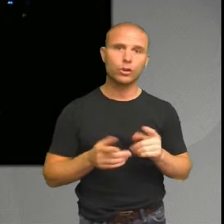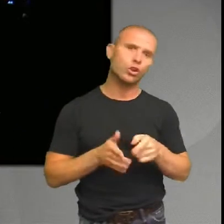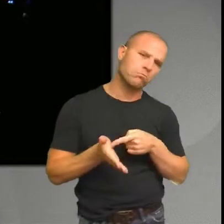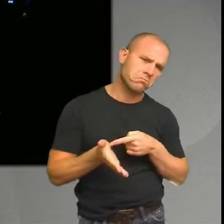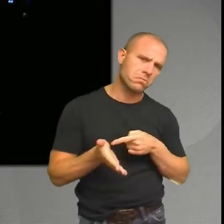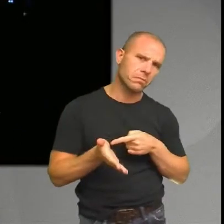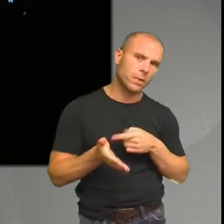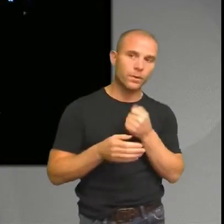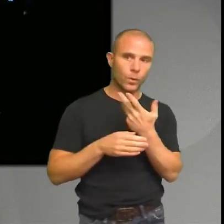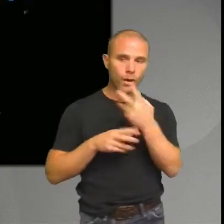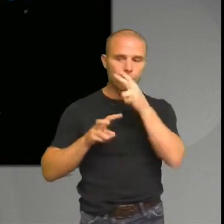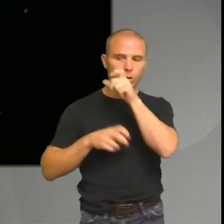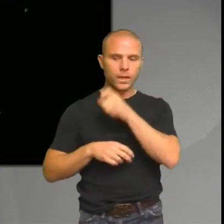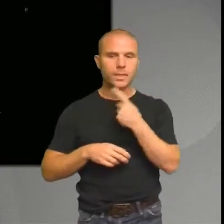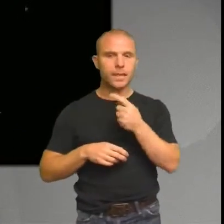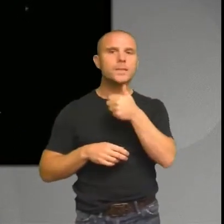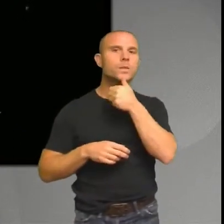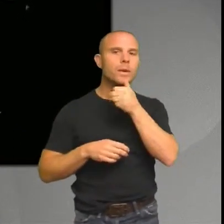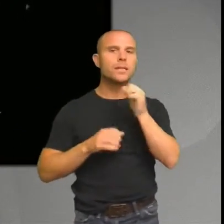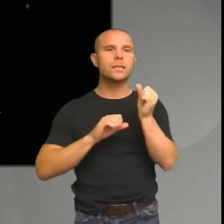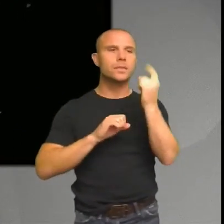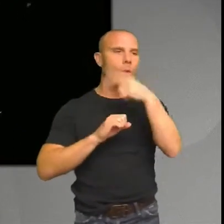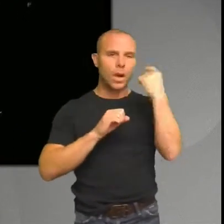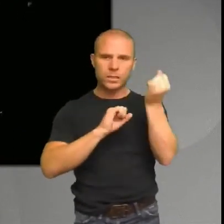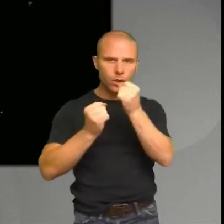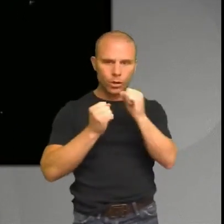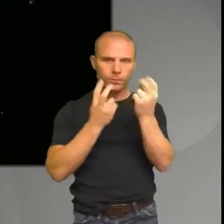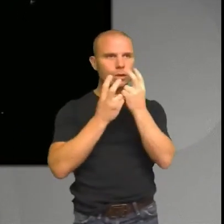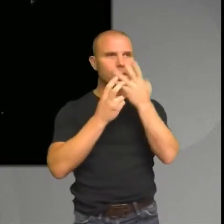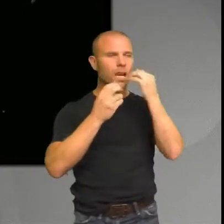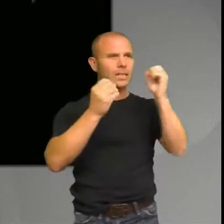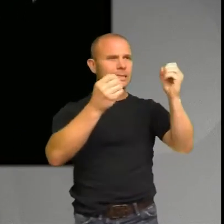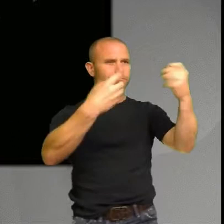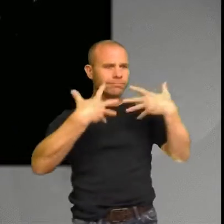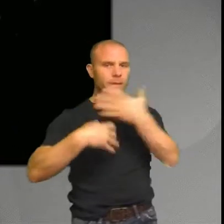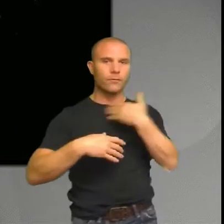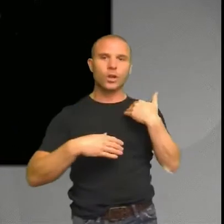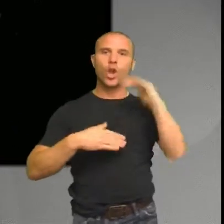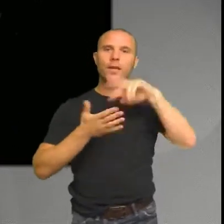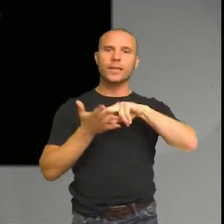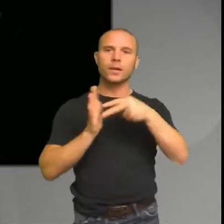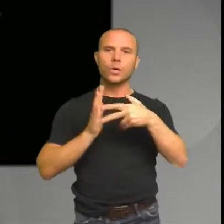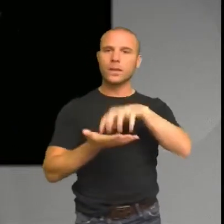att supersolarstorm kommer bli så stark att den kan slå ut vår högteknologiska samhälle.